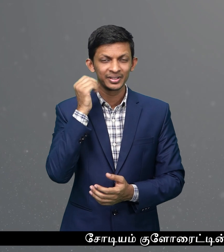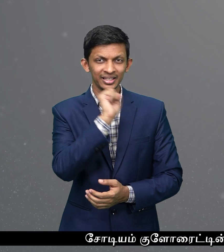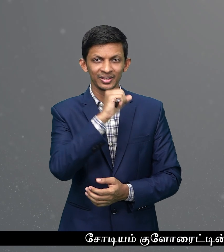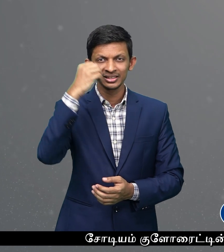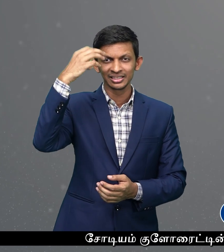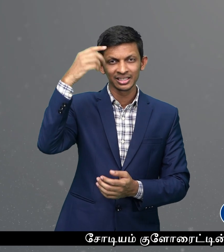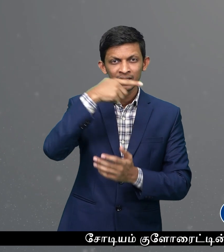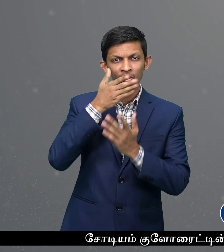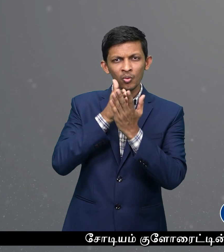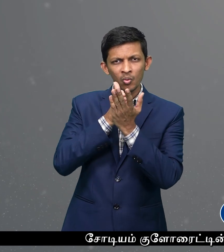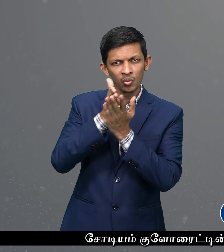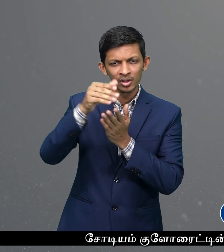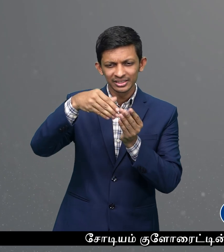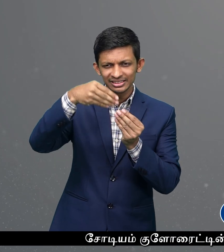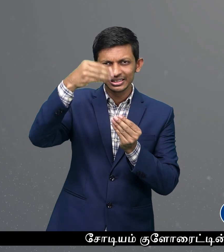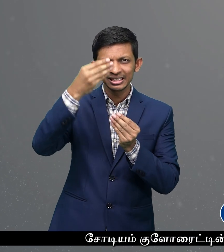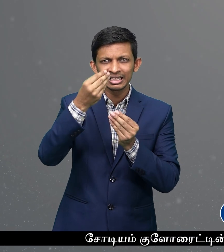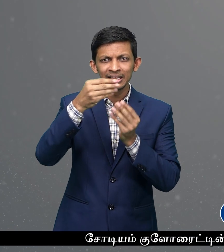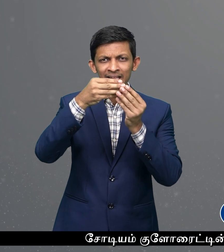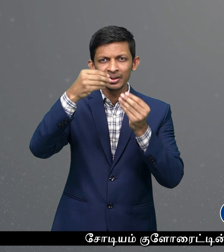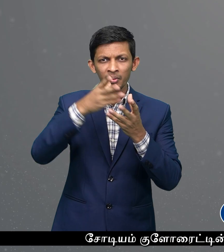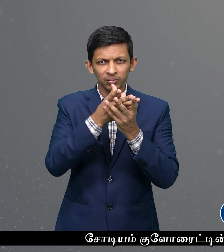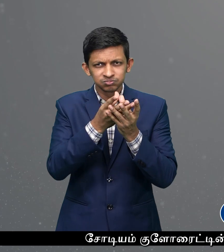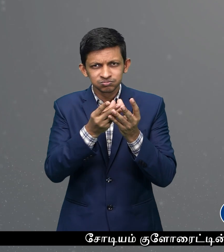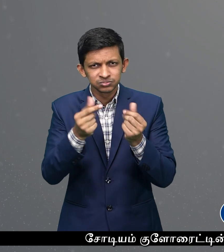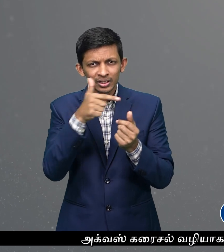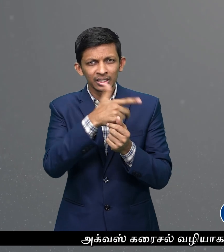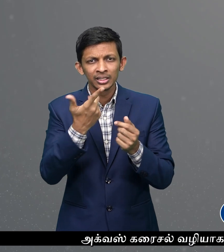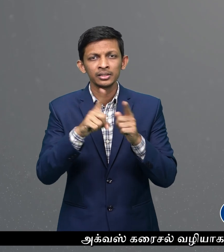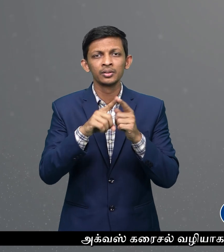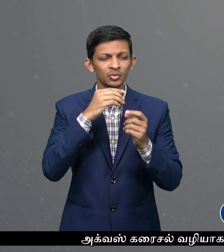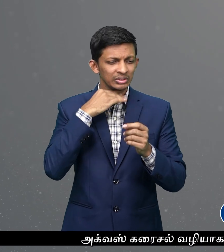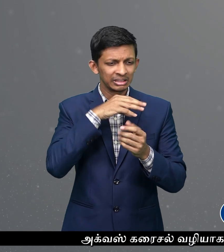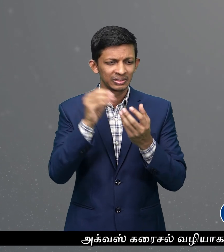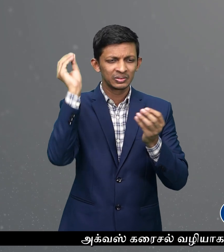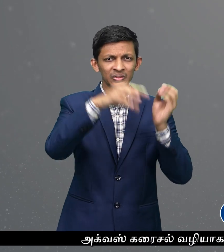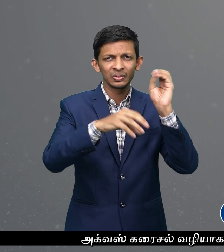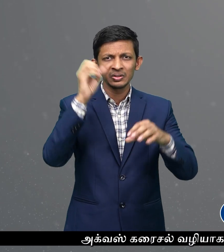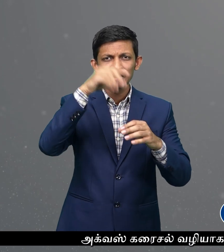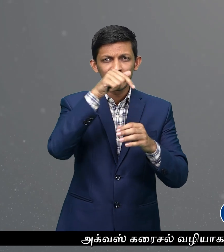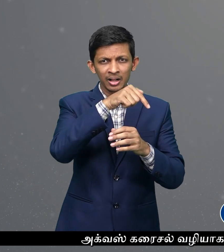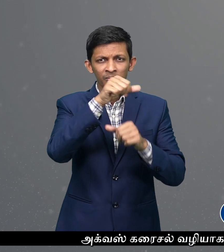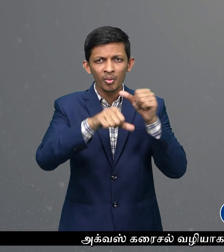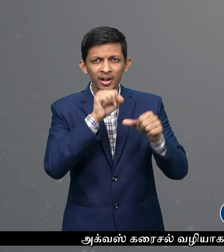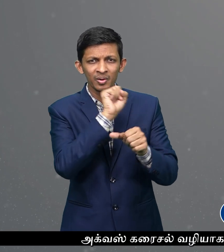சோடியம் குளோரைடின், அதாவது உப்பு நீர் என அழைக்கப்படும் அக்வஸ் கரைசல் வழியாக மின்சாரம் செலுத்தப்படும்